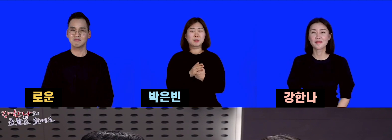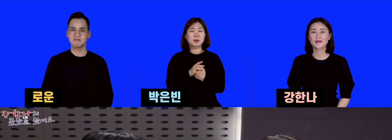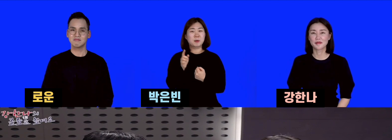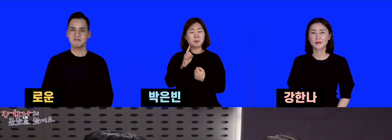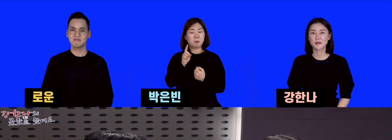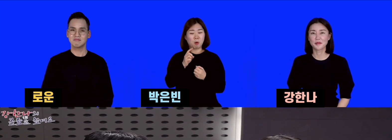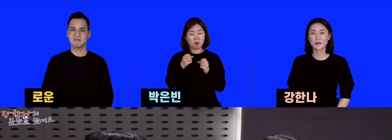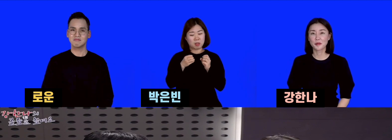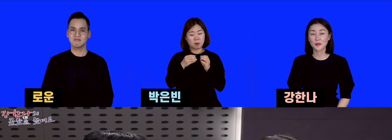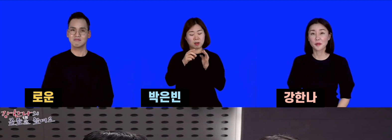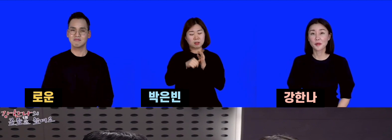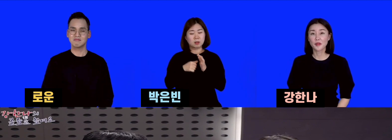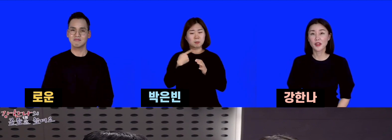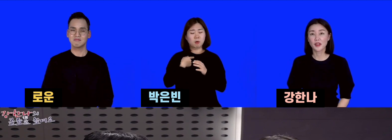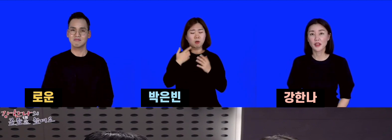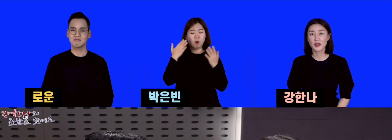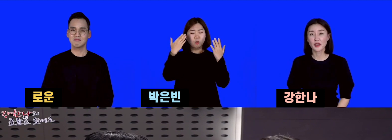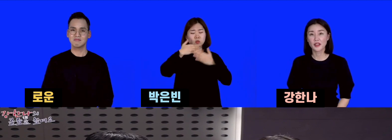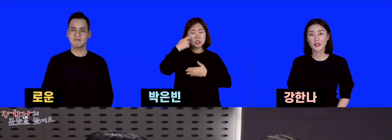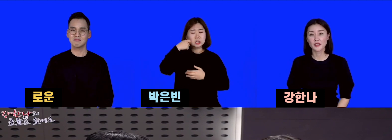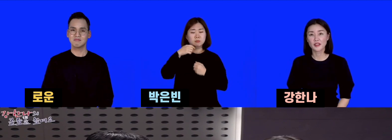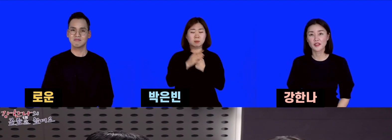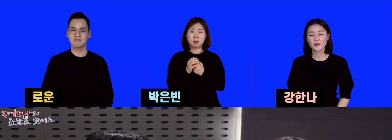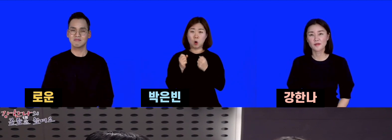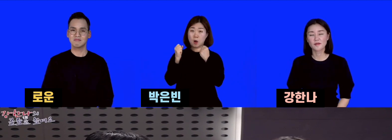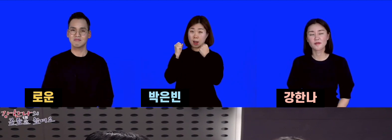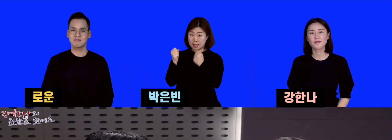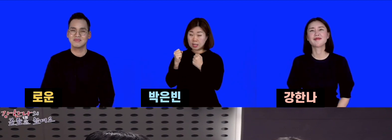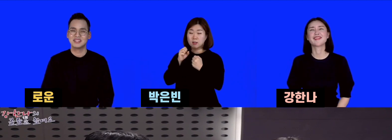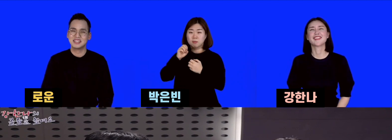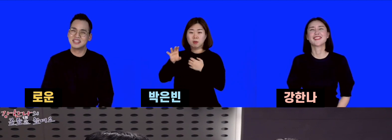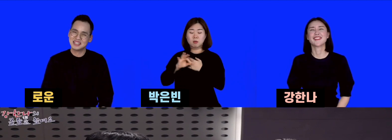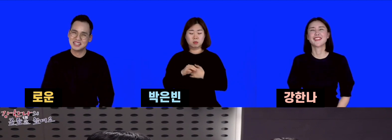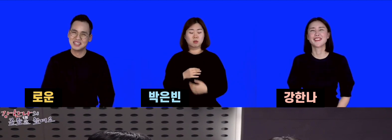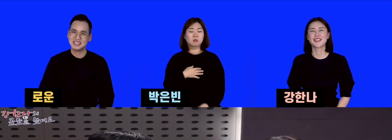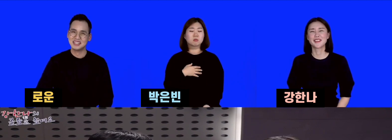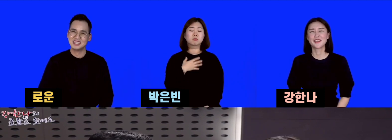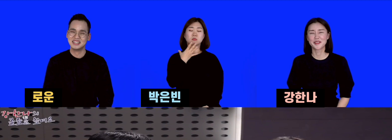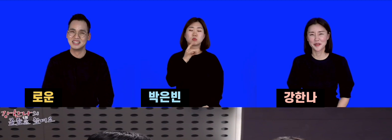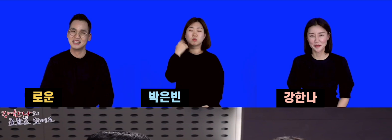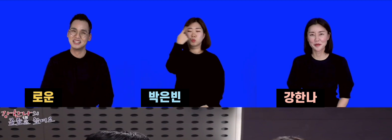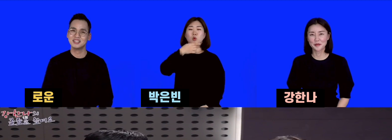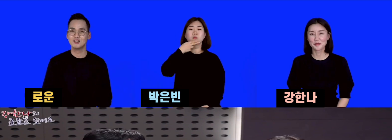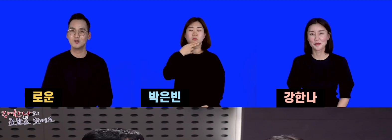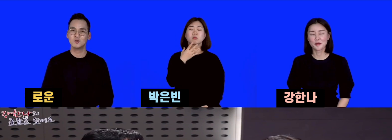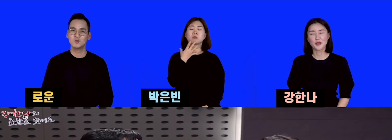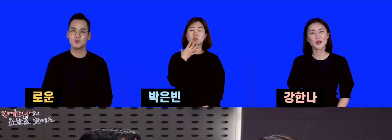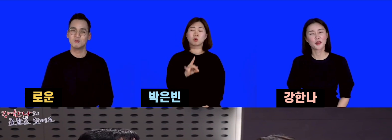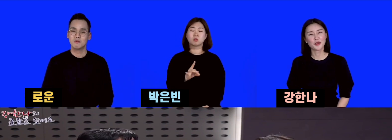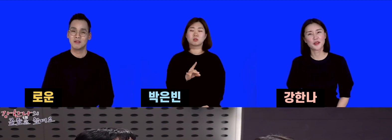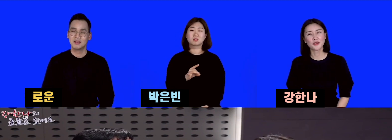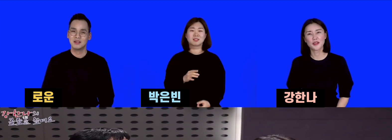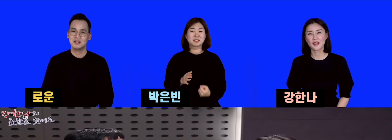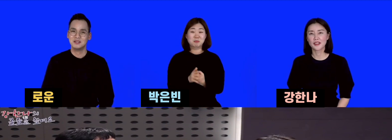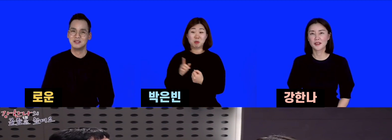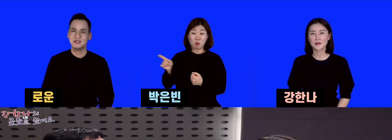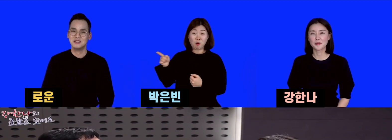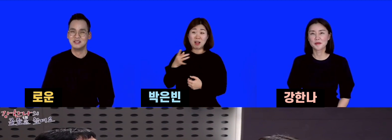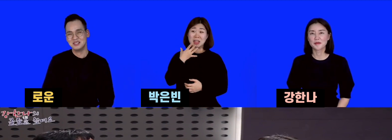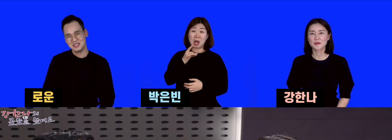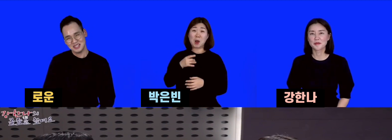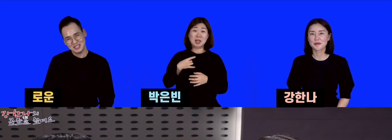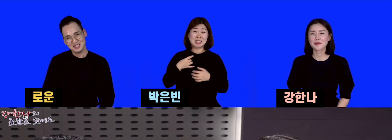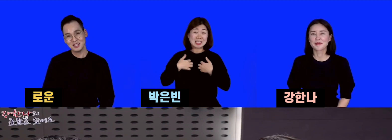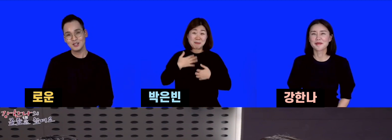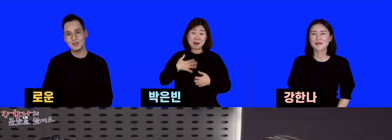좀 어두워 보여서 화이팅 하면 아 물론이지 당연하지 물론이지 해서 너 그런 게임 하면